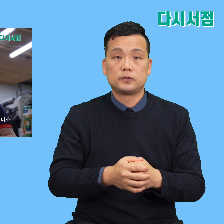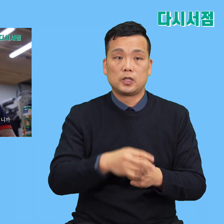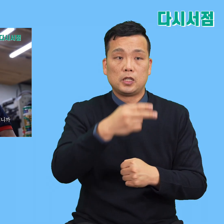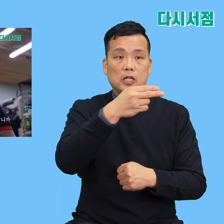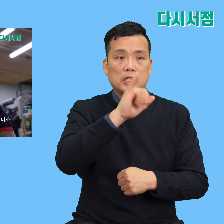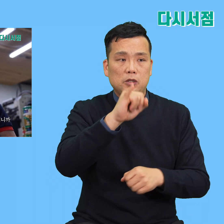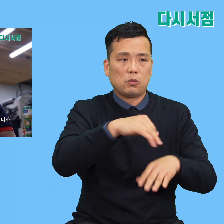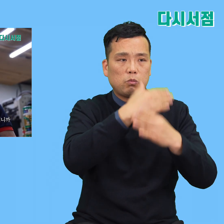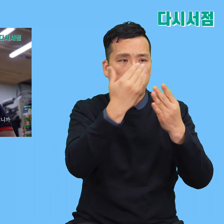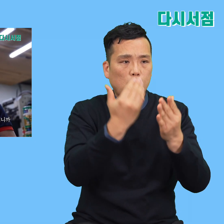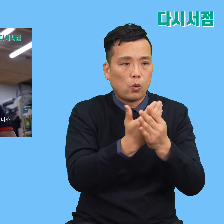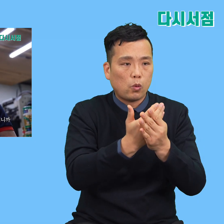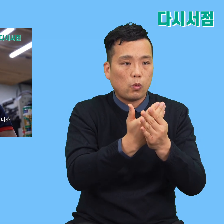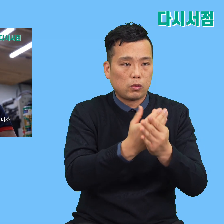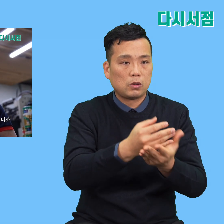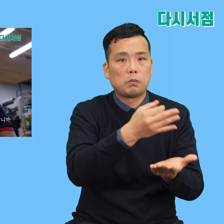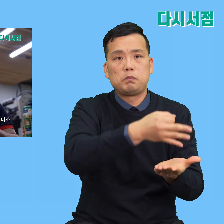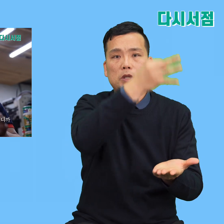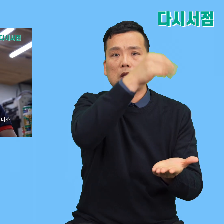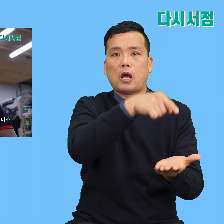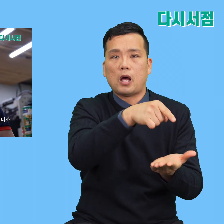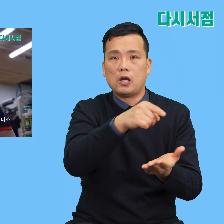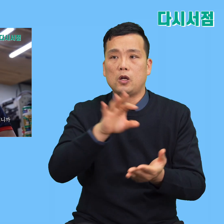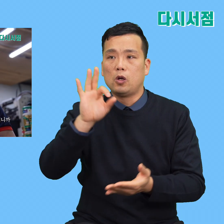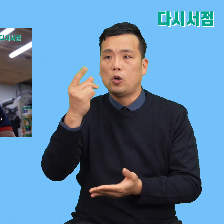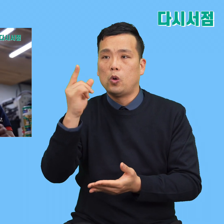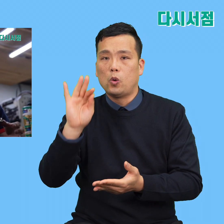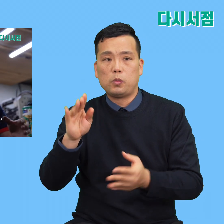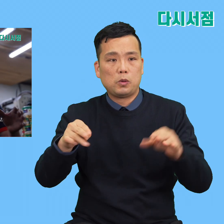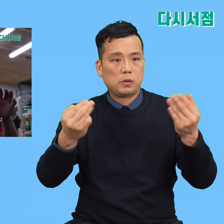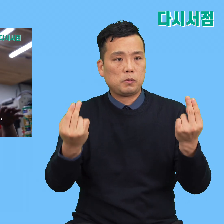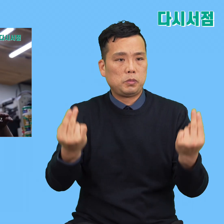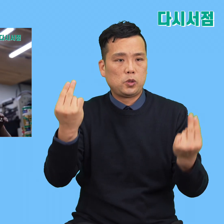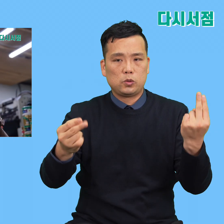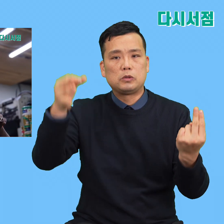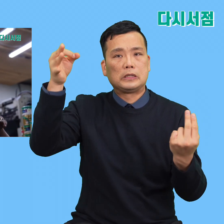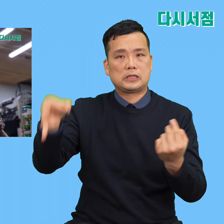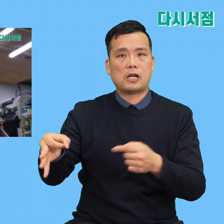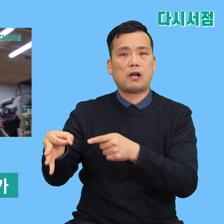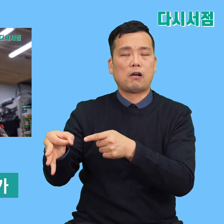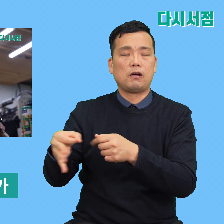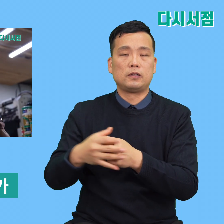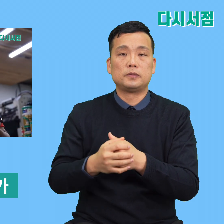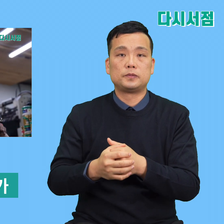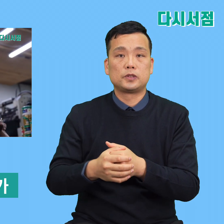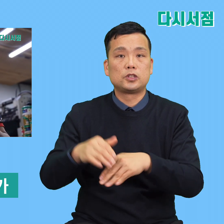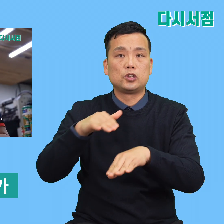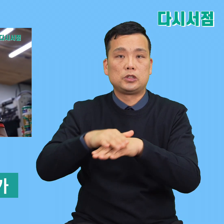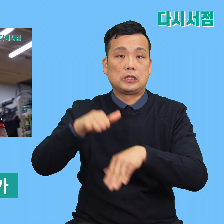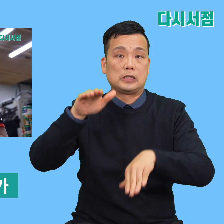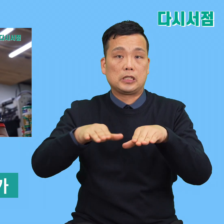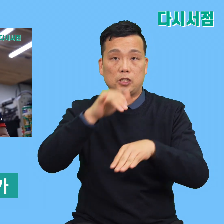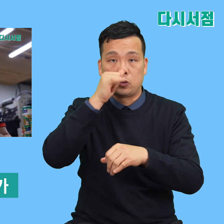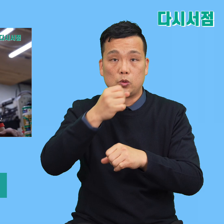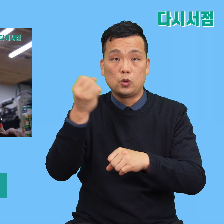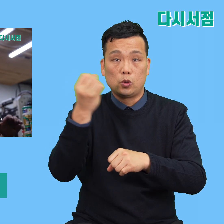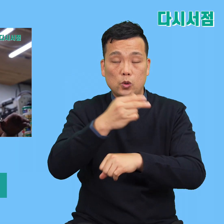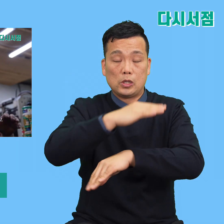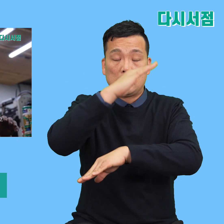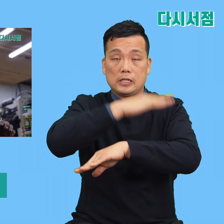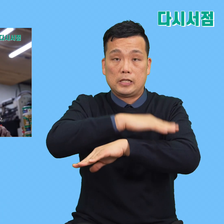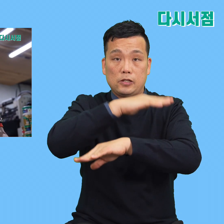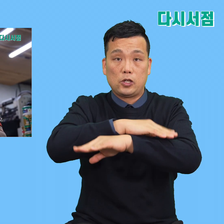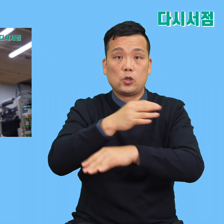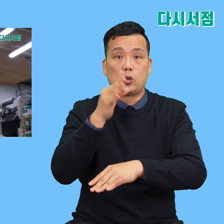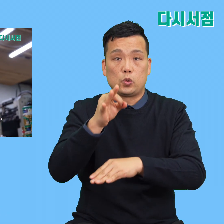디지털은 모든 게 비싸고, 옵셋은 전부 다 싸고, 그리고 싸요, 모든 게. 그리고 인쇄비도 가격 차이가